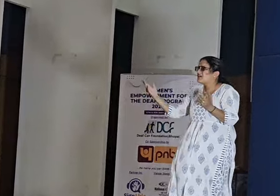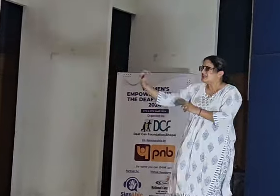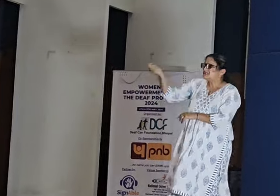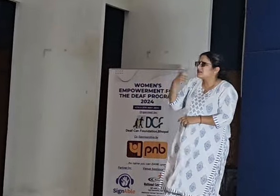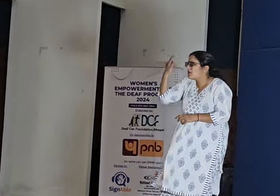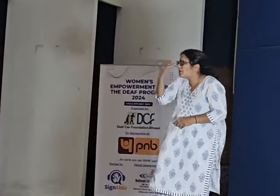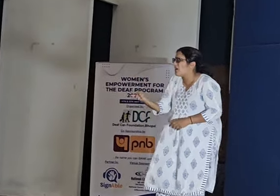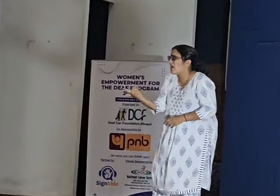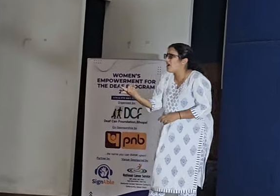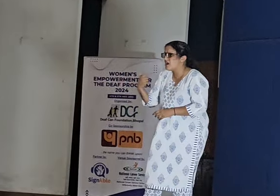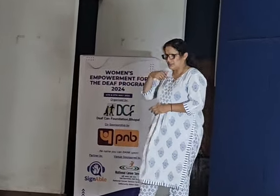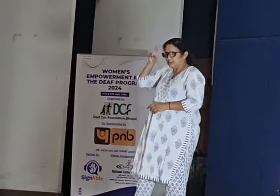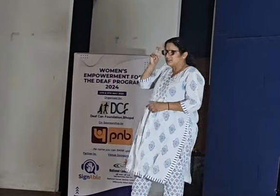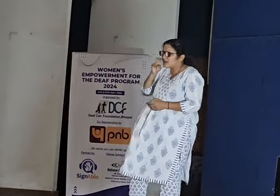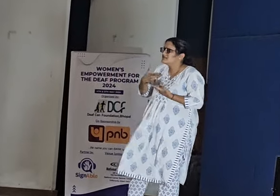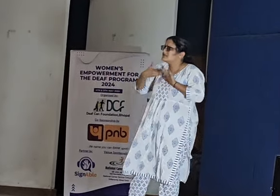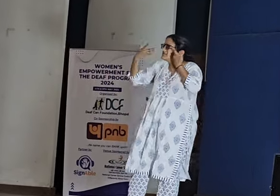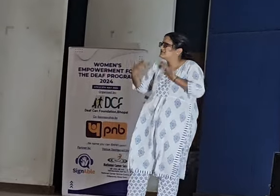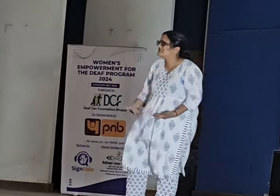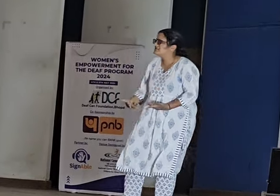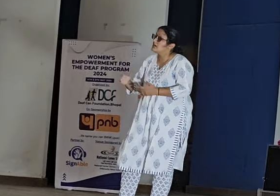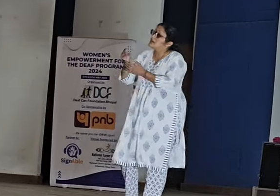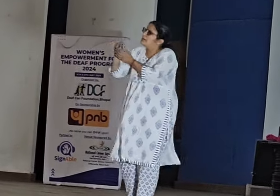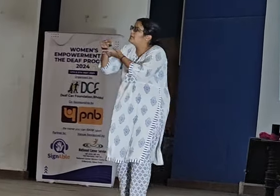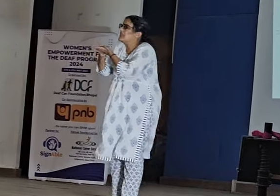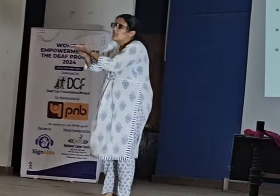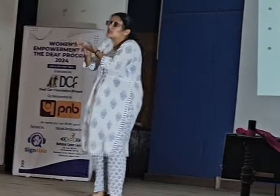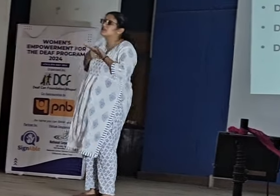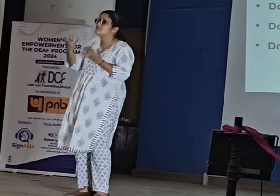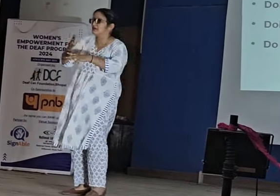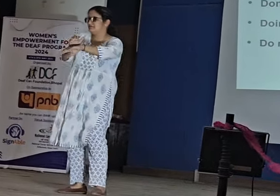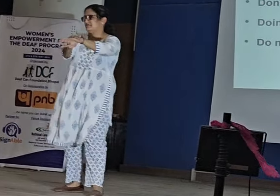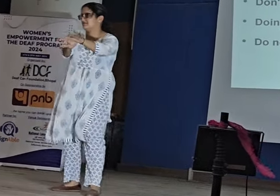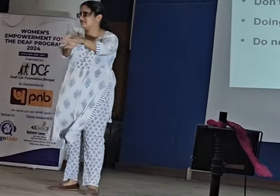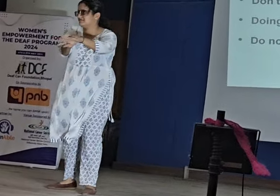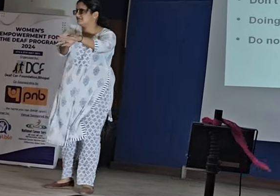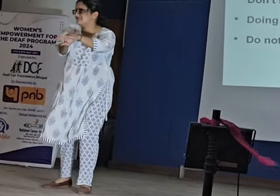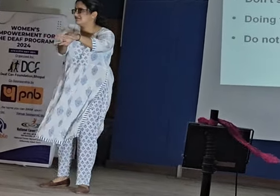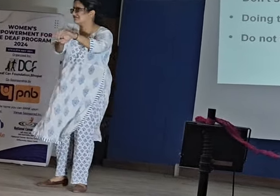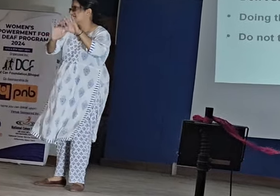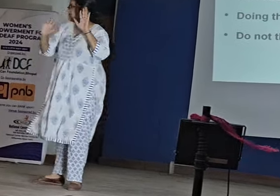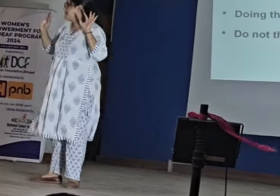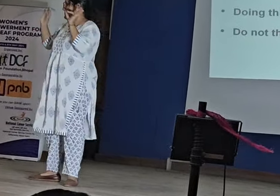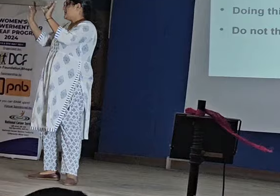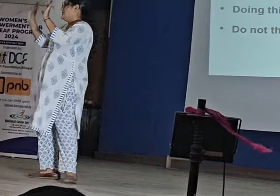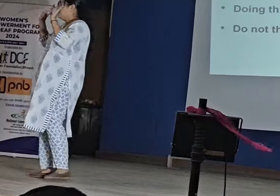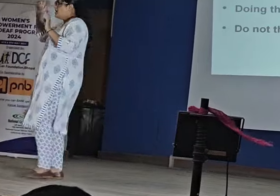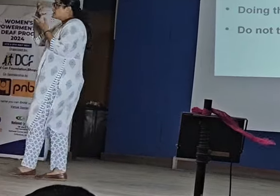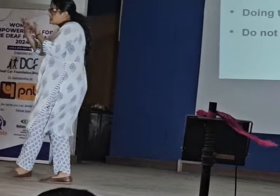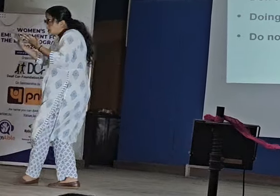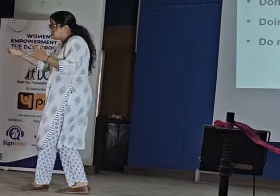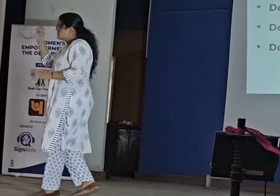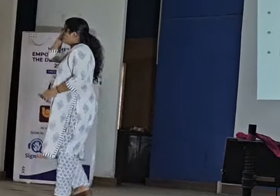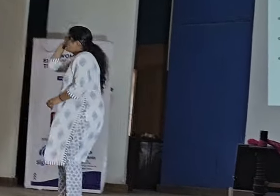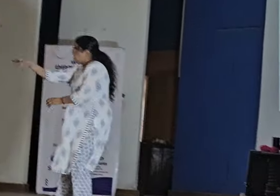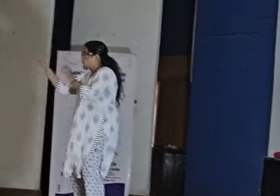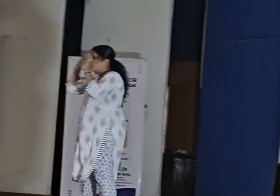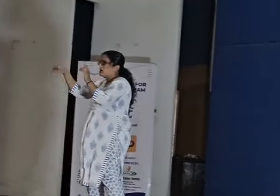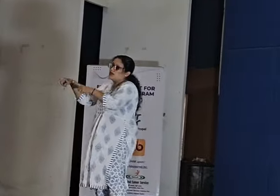मारते हैं। अगर आप फेंक के मारने की जगह आप मुझे सीधे कदम पर एक टैप कर सकते हैं बिकॉज ये चीजें भी काफी इरिटेशन देखिए